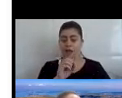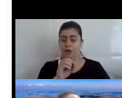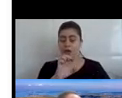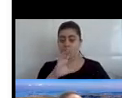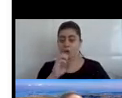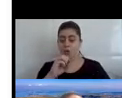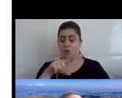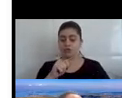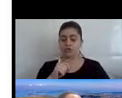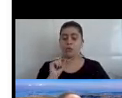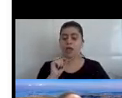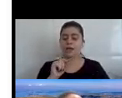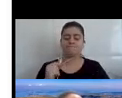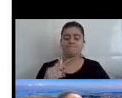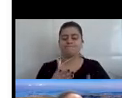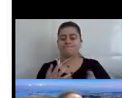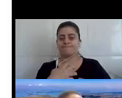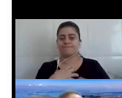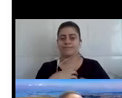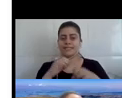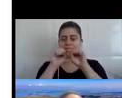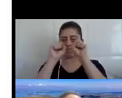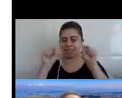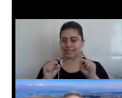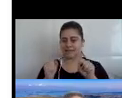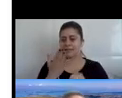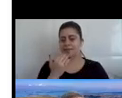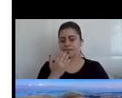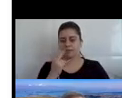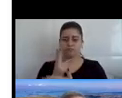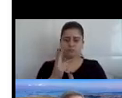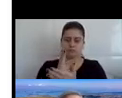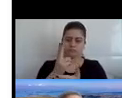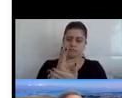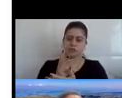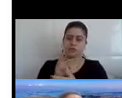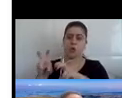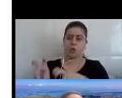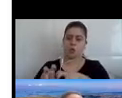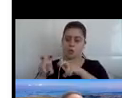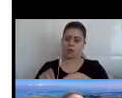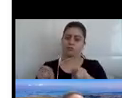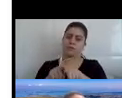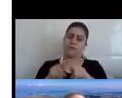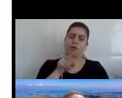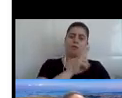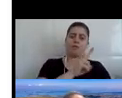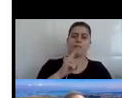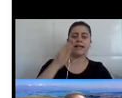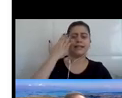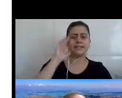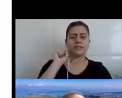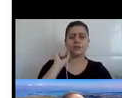do sistema alimentar desse território contínuo rural urbano. Entendendo que a agricultura